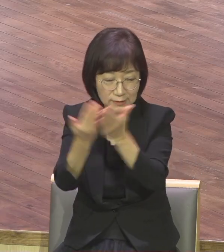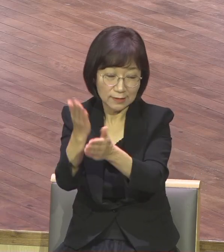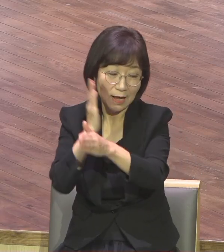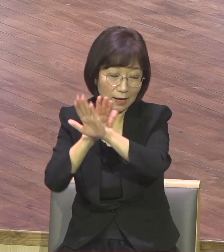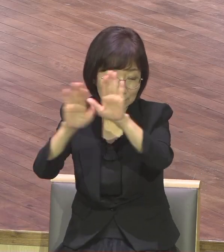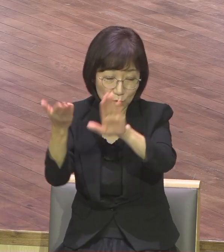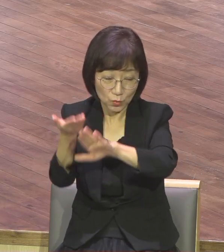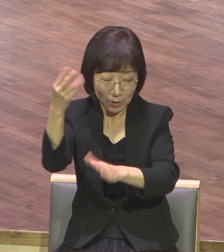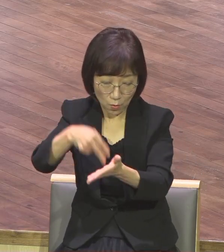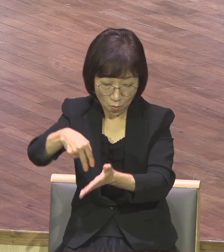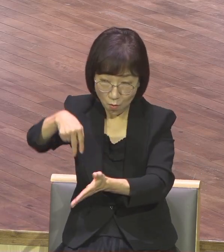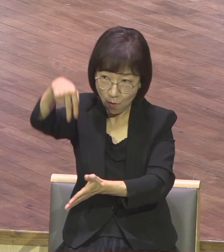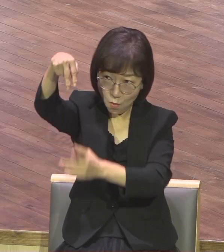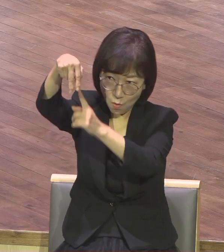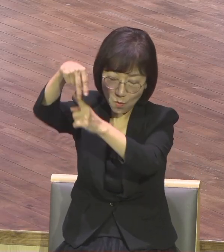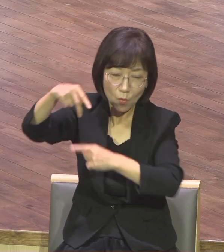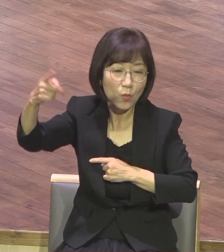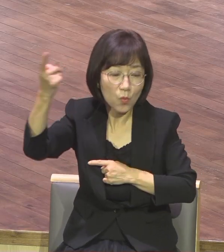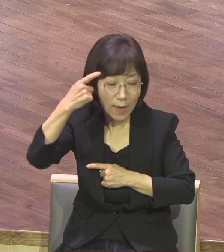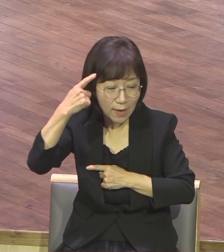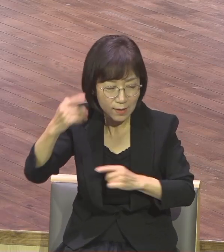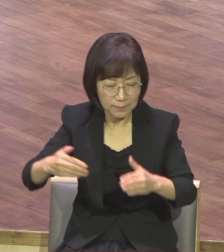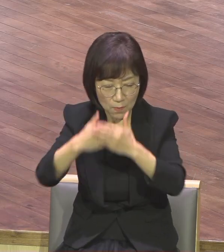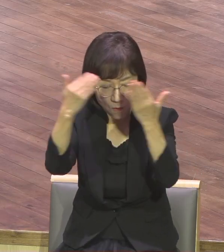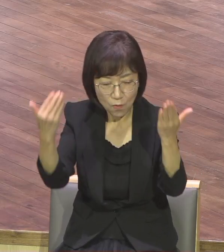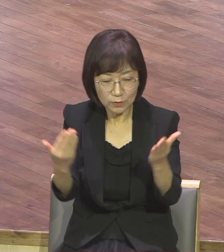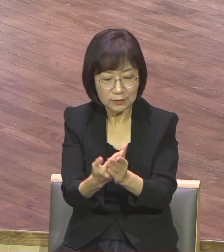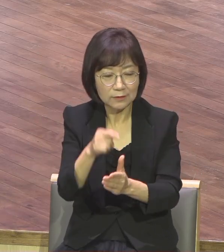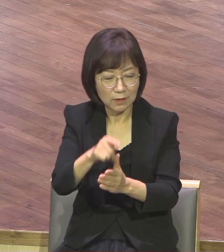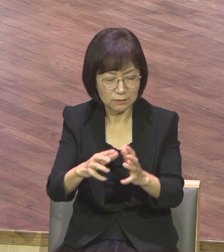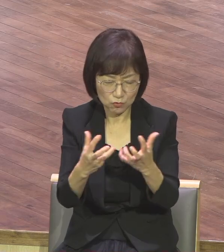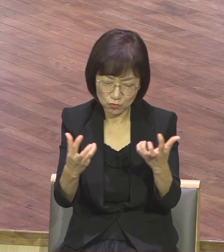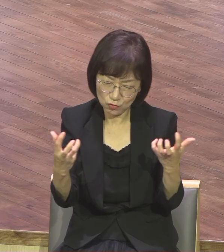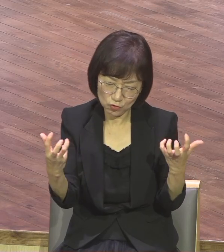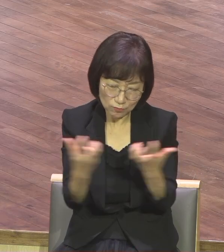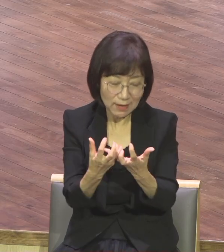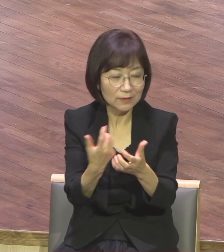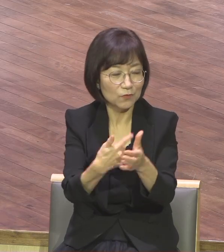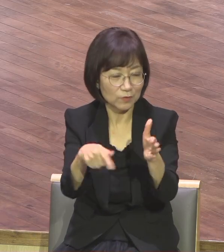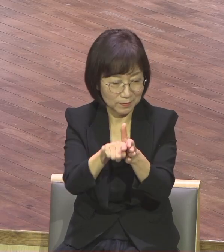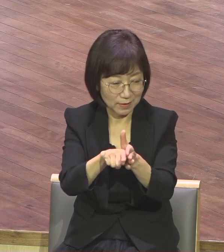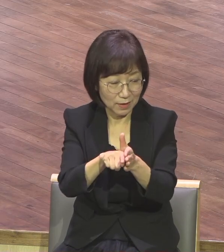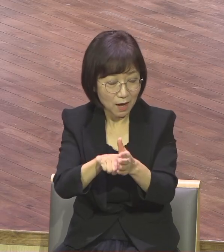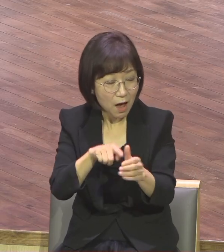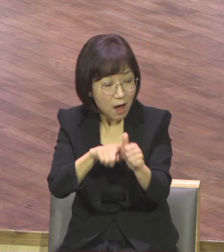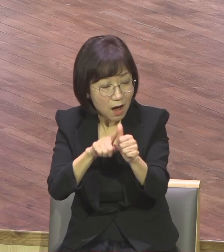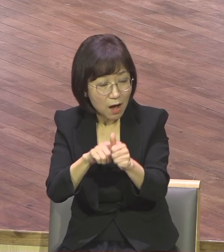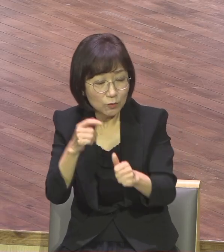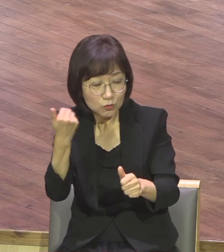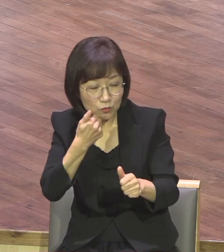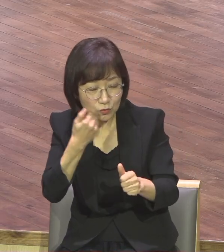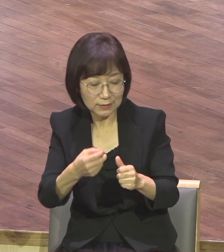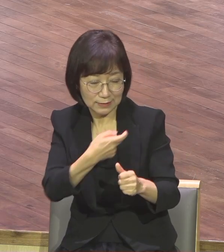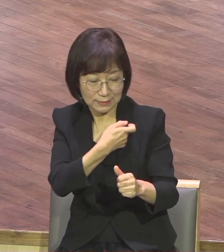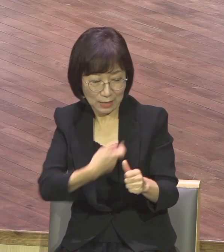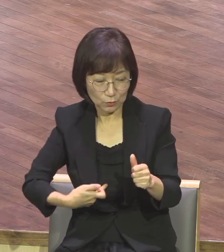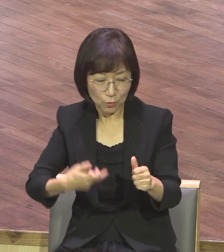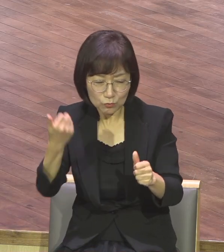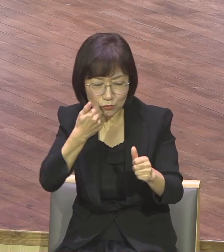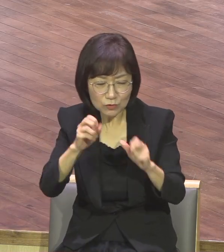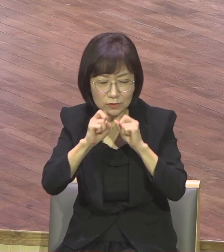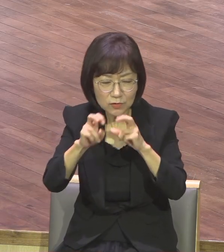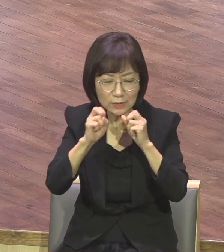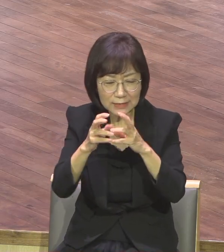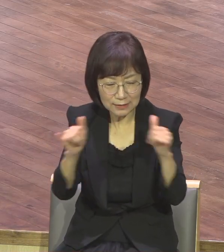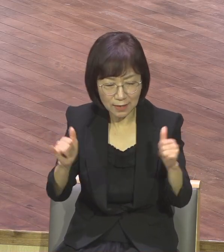위에 오르신 자니 이는 만물을 충만하게 하려 하심이라. 그가 어떤 사람은 사도로, 어떤 사람은 선지자로,